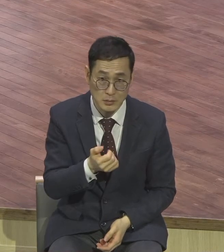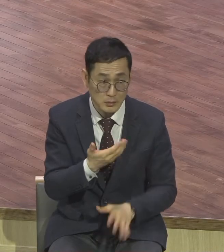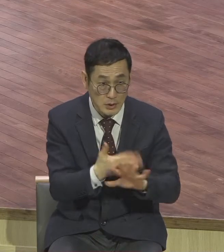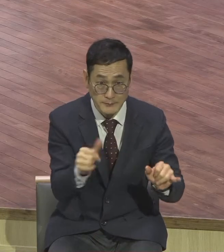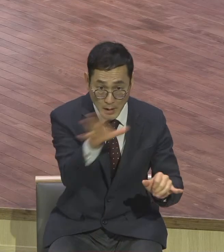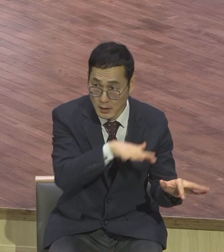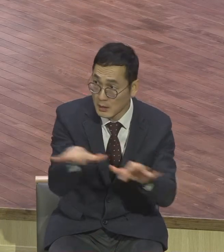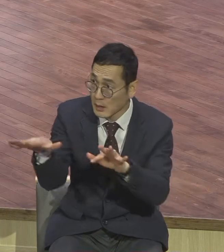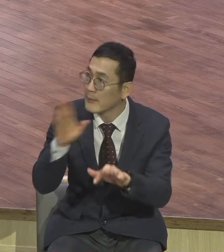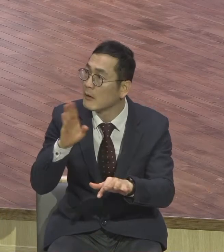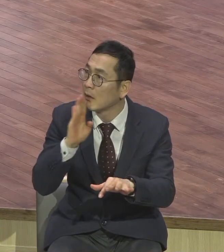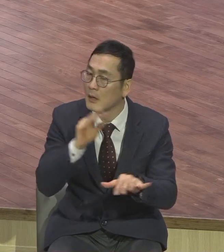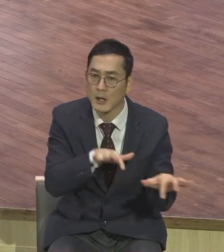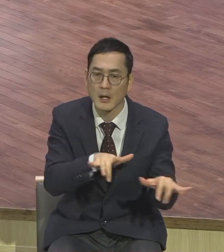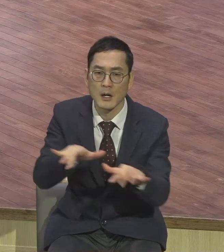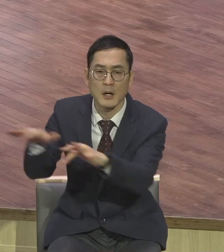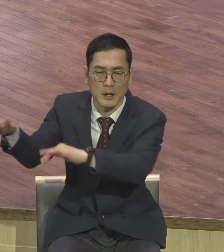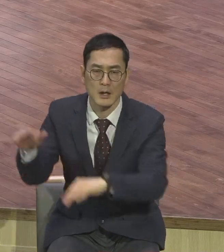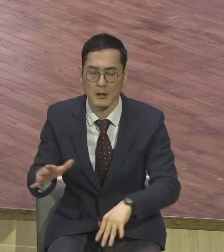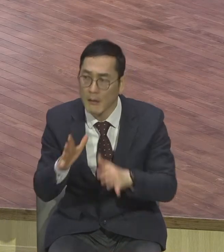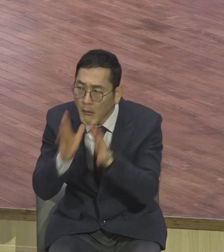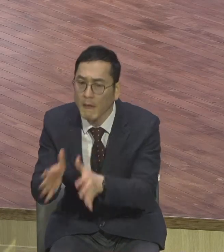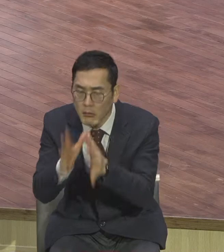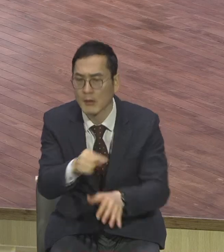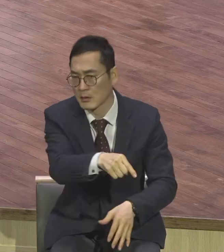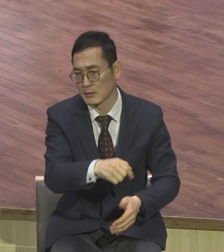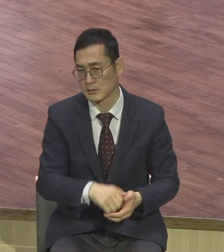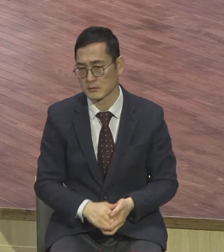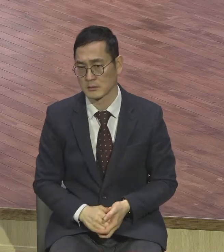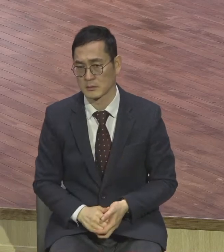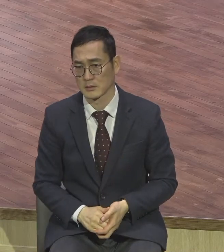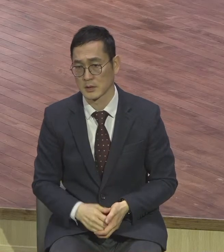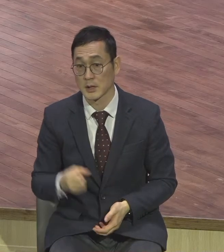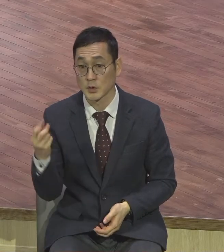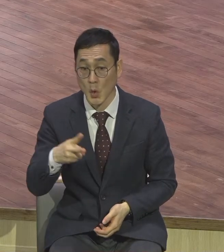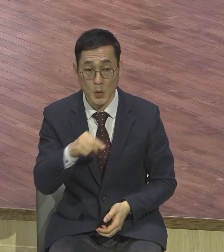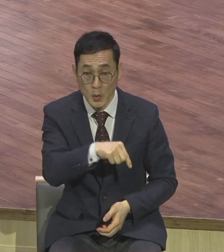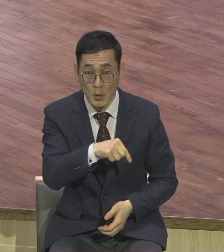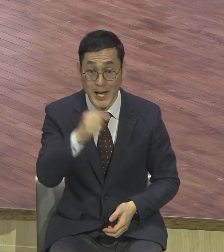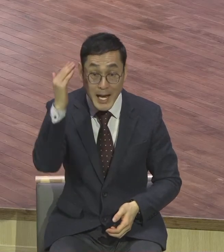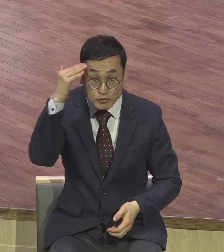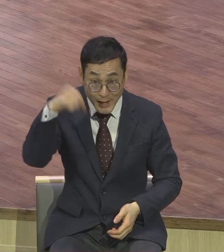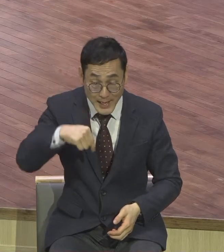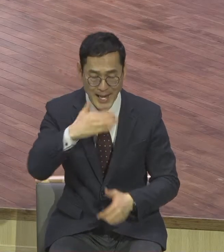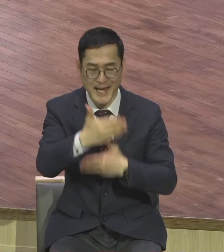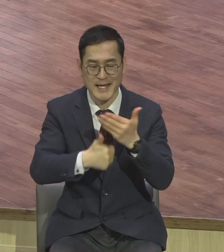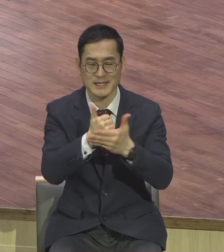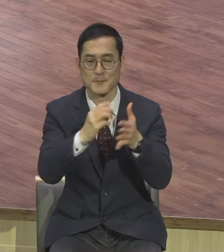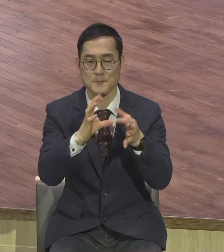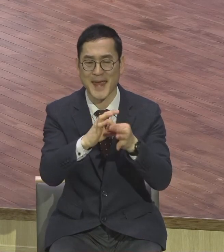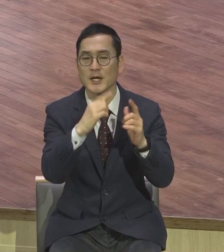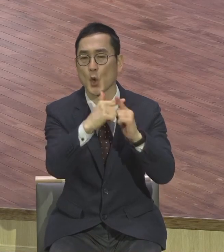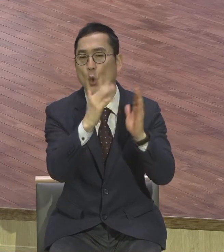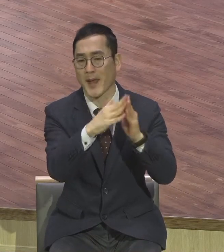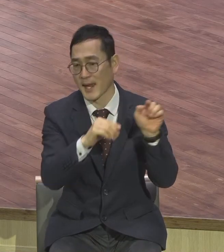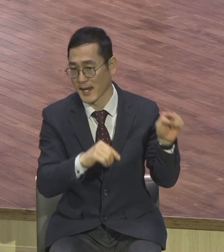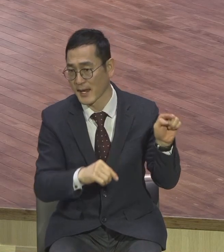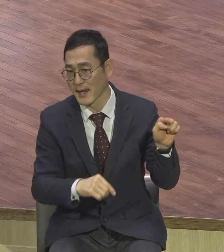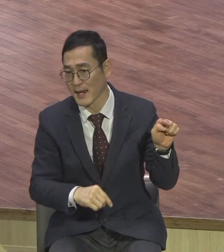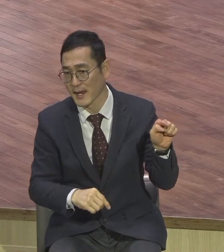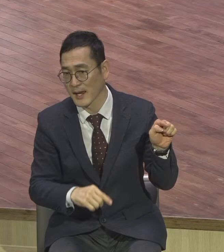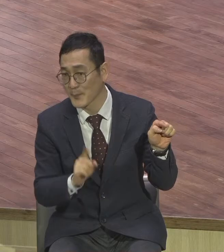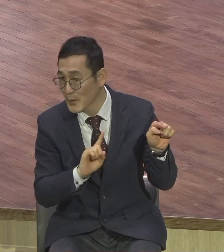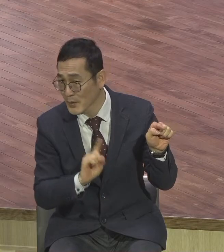하나님의 교회 옆에도 있잖아요. 안상홍이 만든 거 하나님의 교회 뭐 말하는지 아세요?